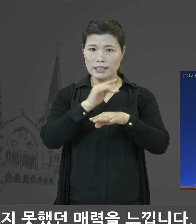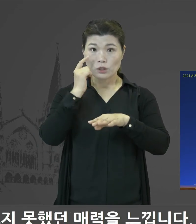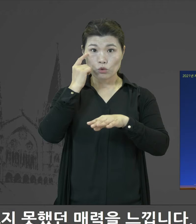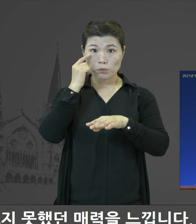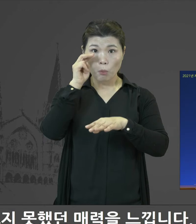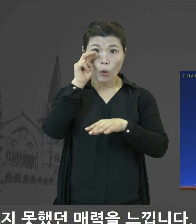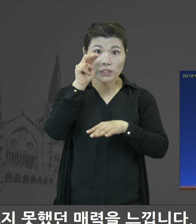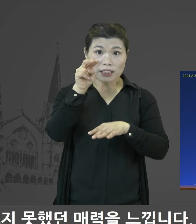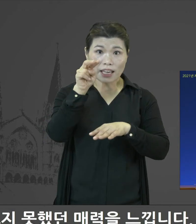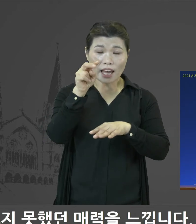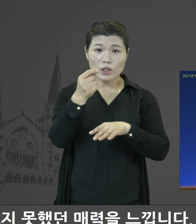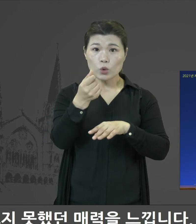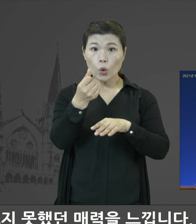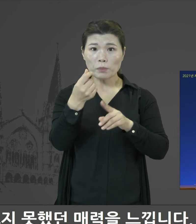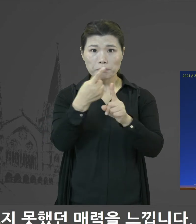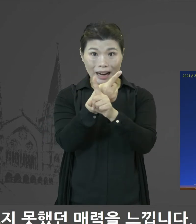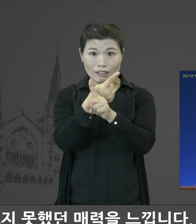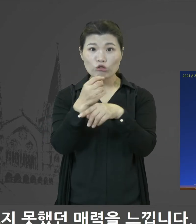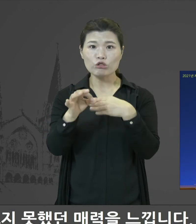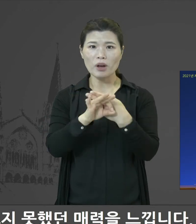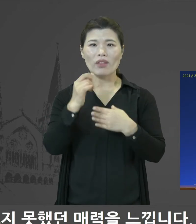바뀌면요 아름다움을 볼 수 있습니다.